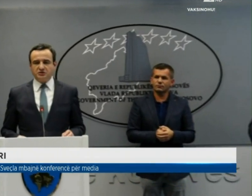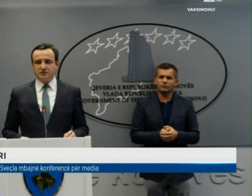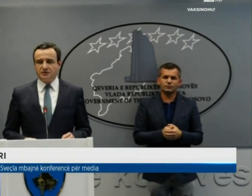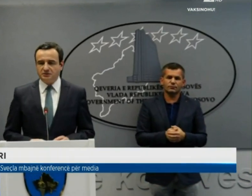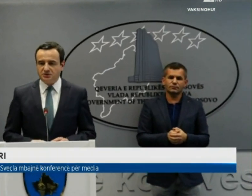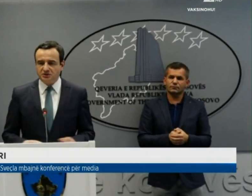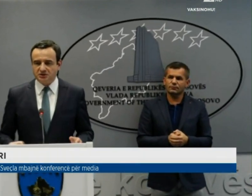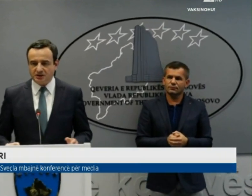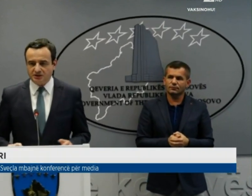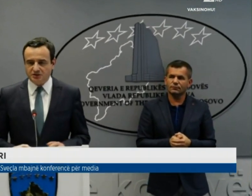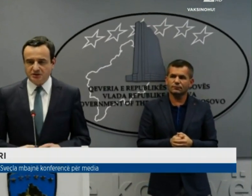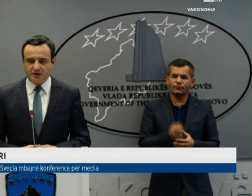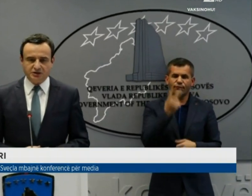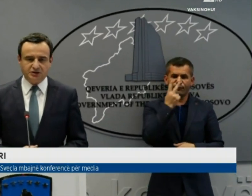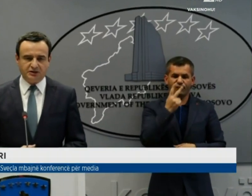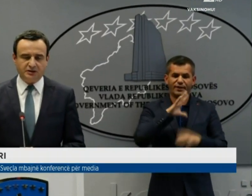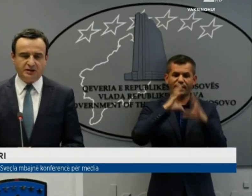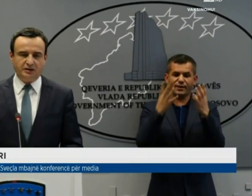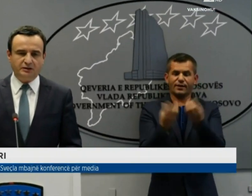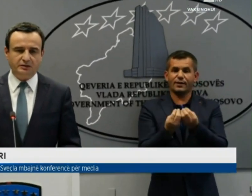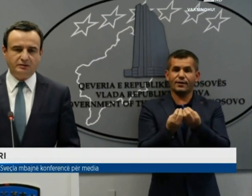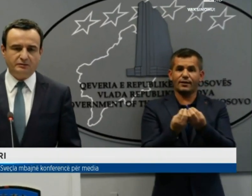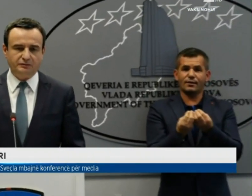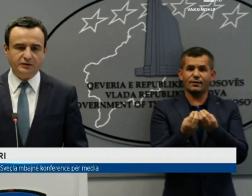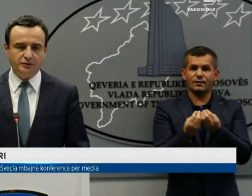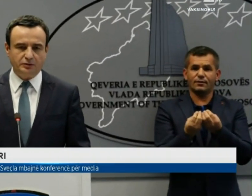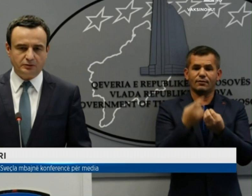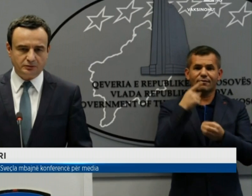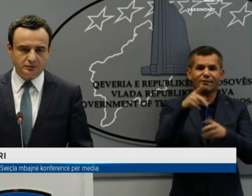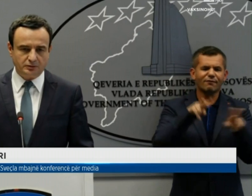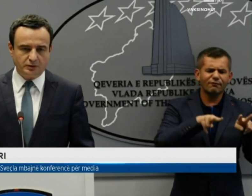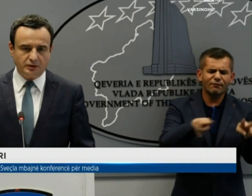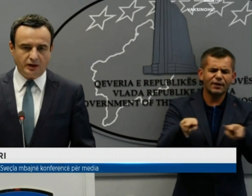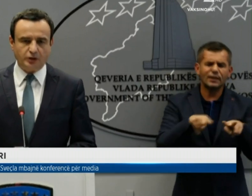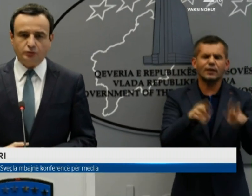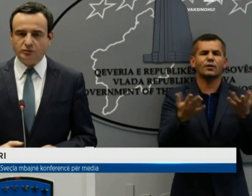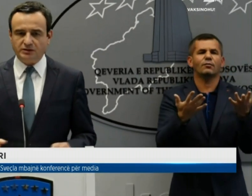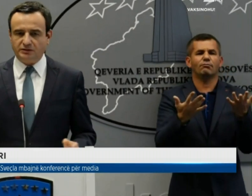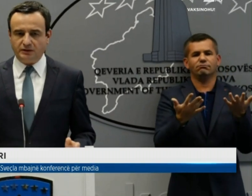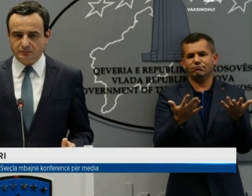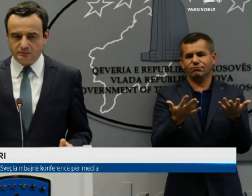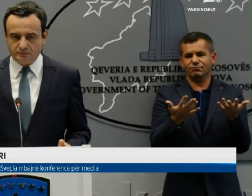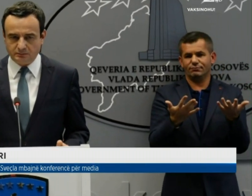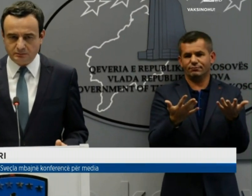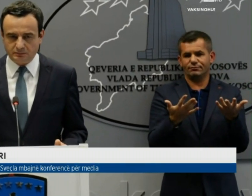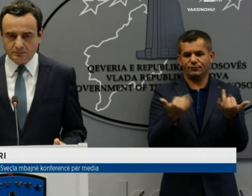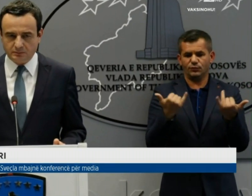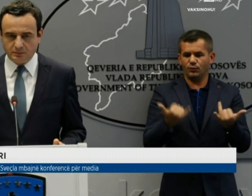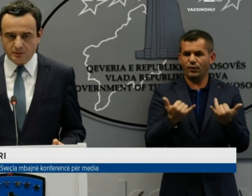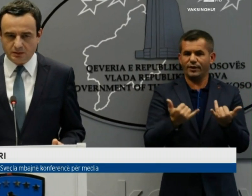nuk është gjithçka që e shihni në video e këtyre ditëve.